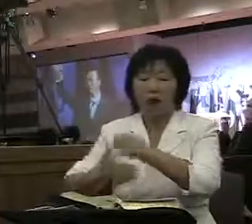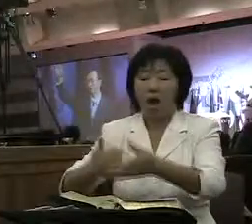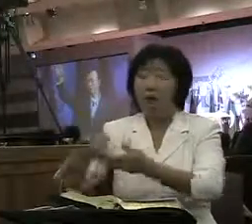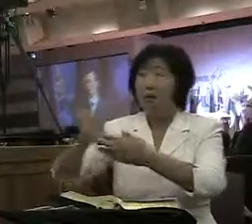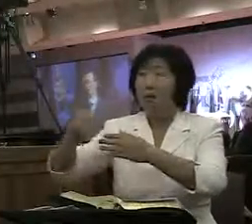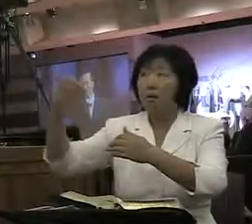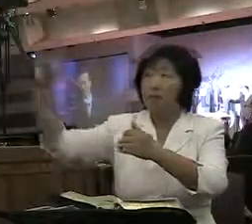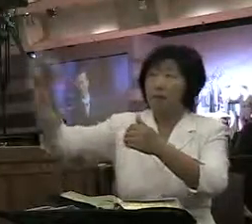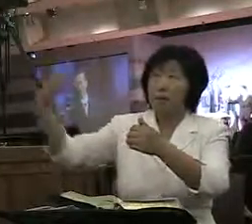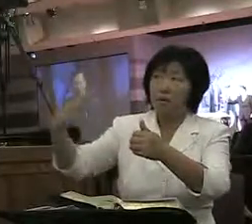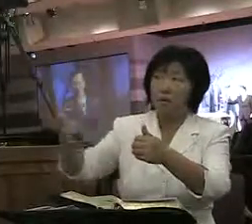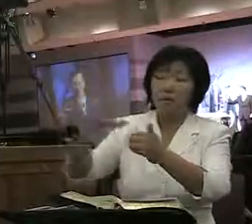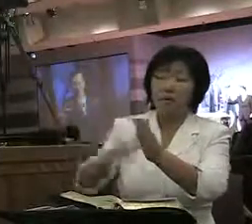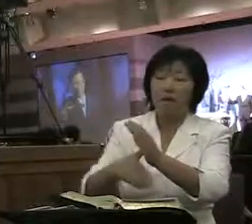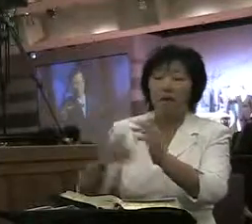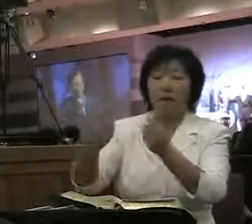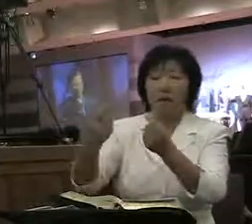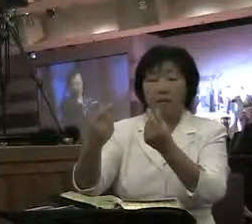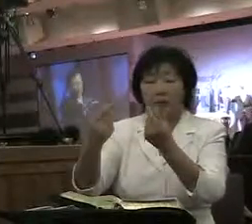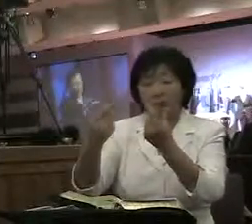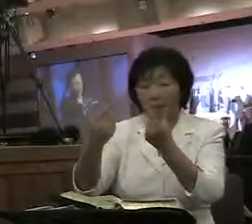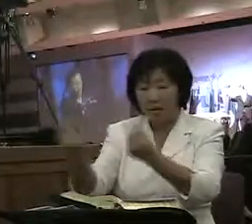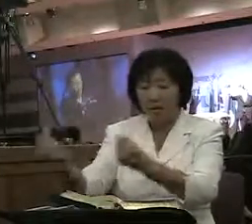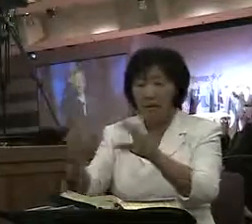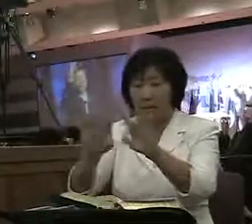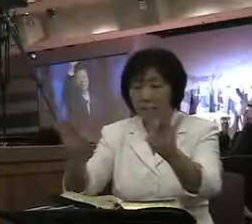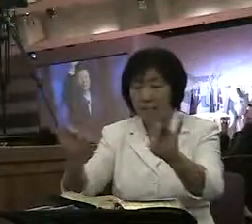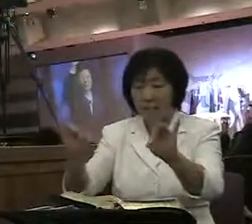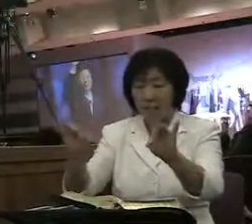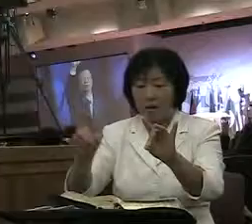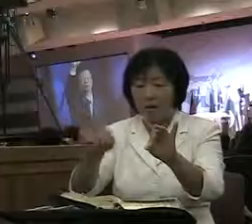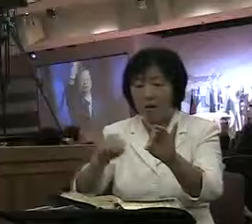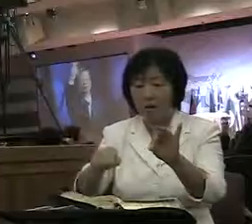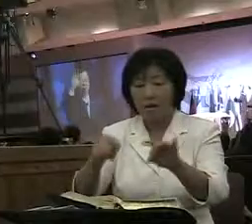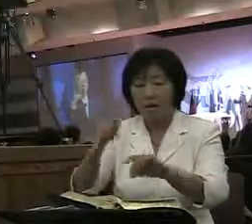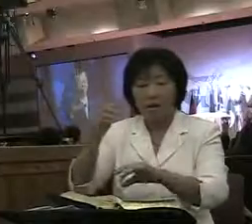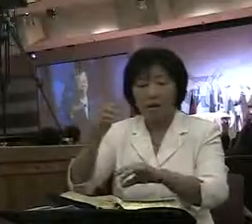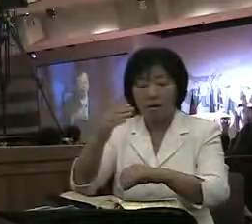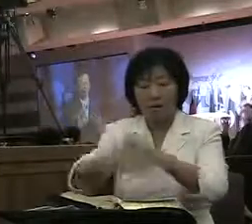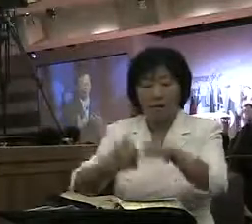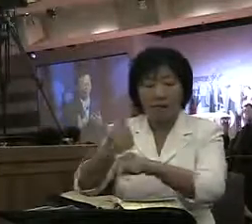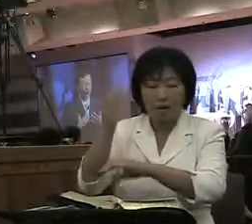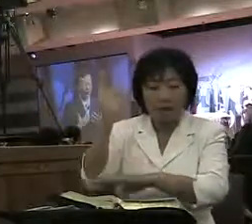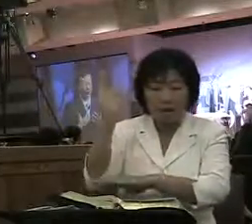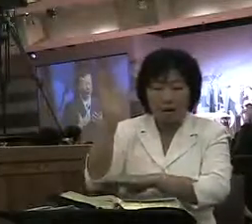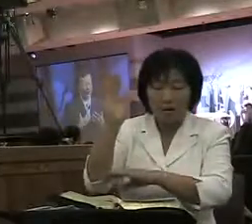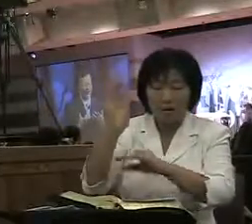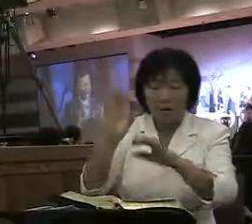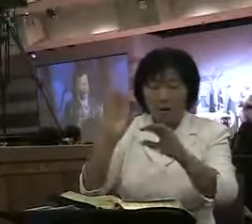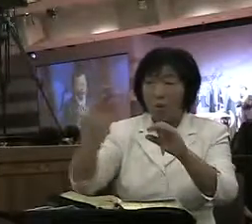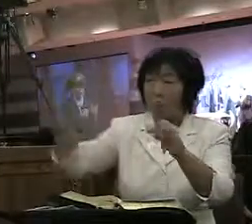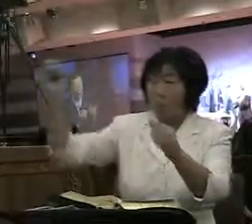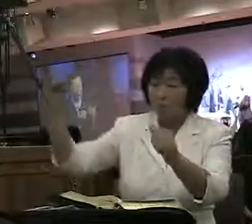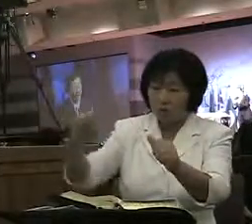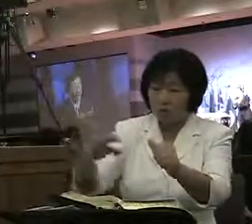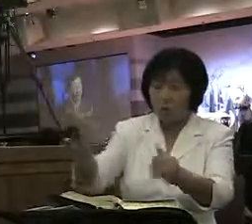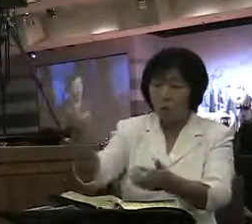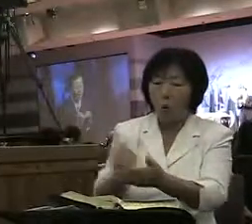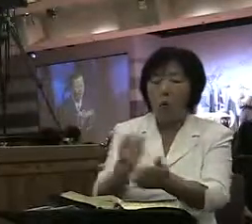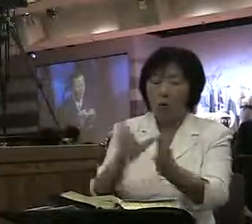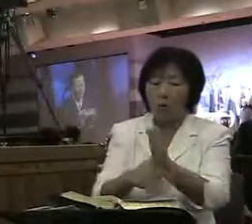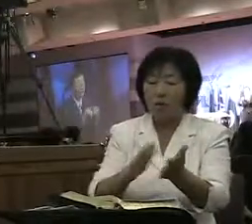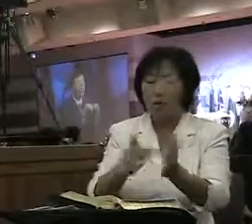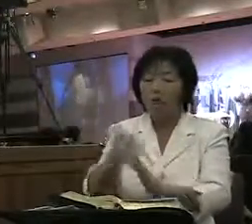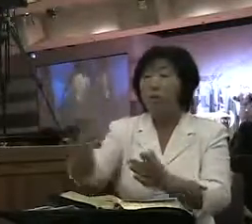하나님의 빛이 비출 때마다 이것을 보아야 돼요. 말씀이 빛으로 올 때마다 보아야 돼요. 예수님의 임재가